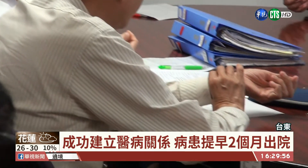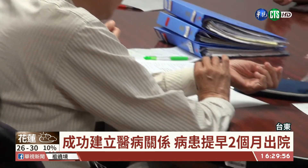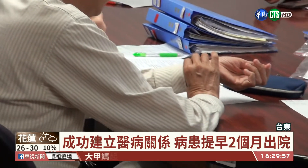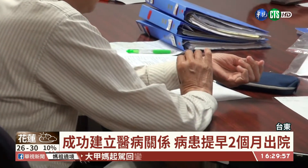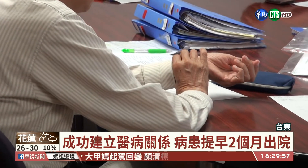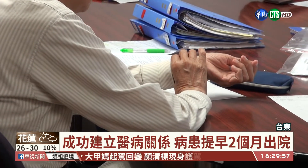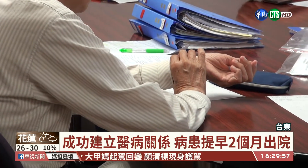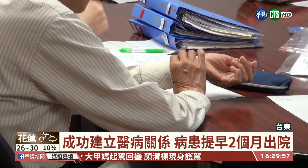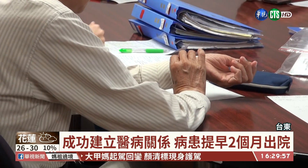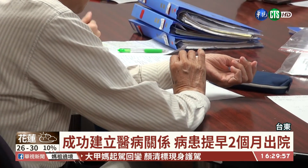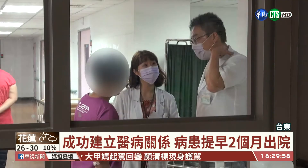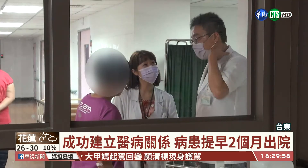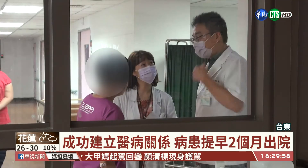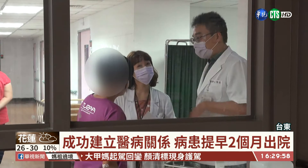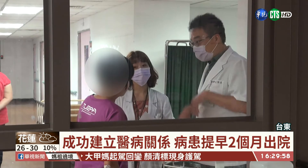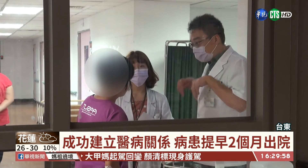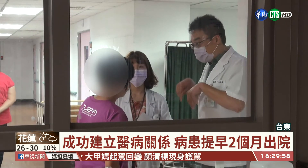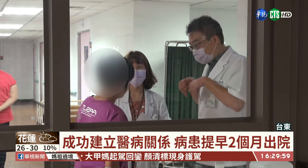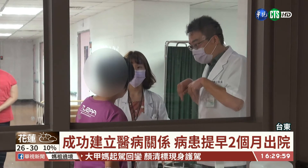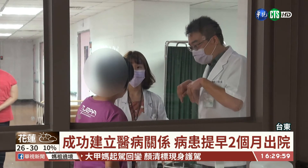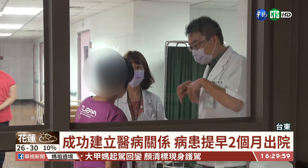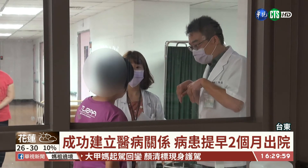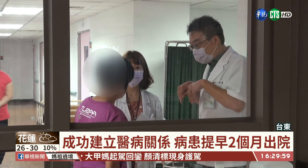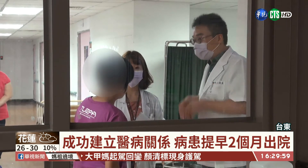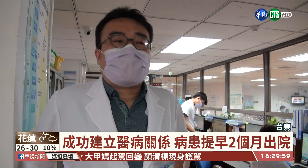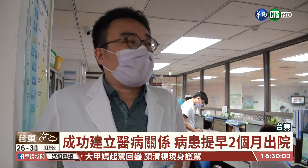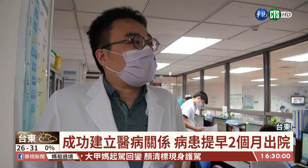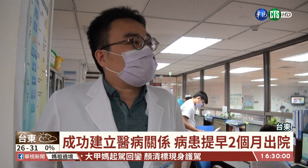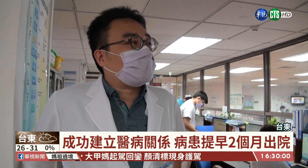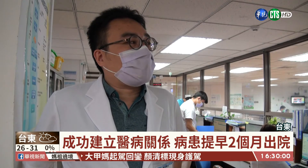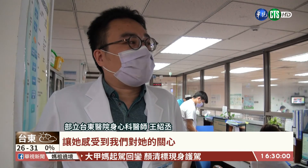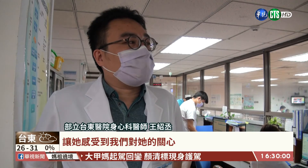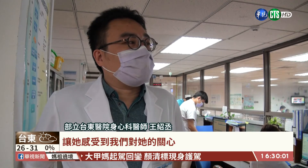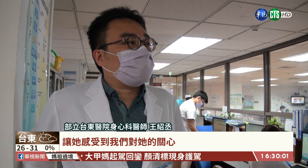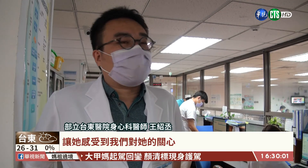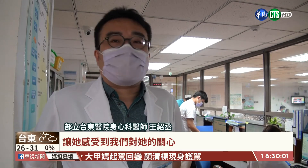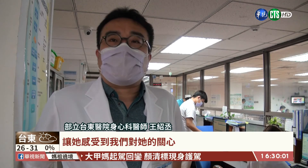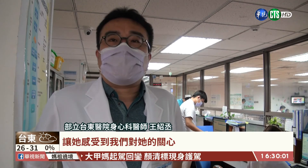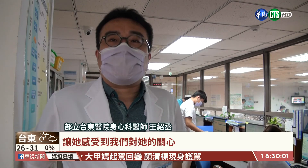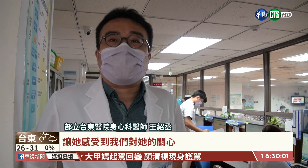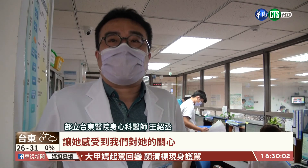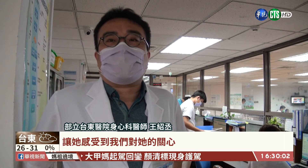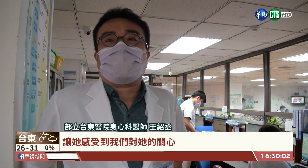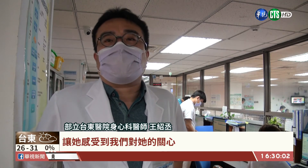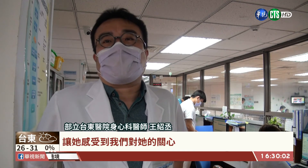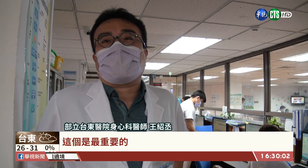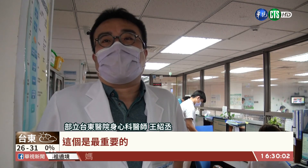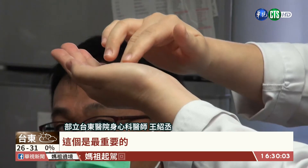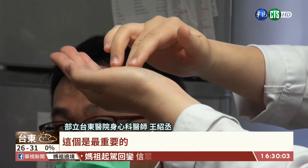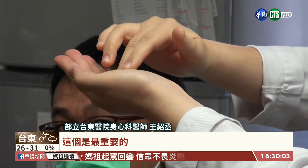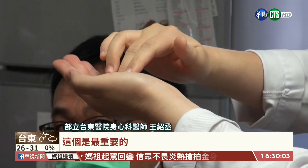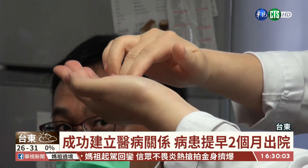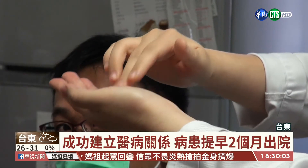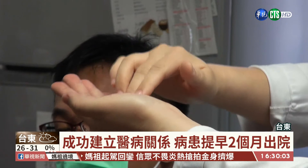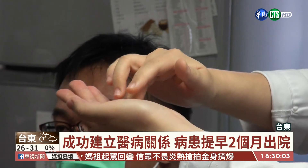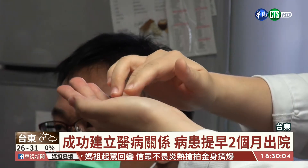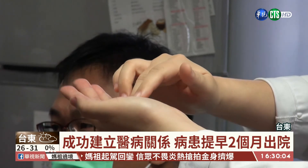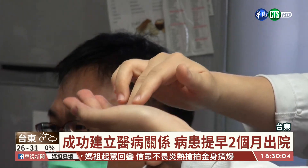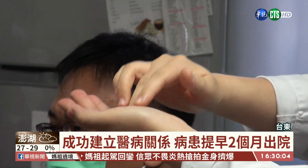语，嘛好安琪愈来愈安心。 让他感受到我们对他的关心，这个是最重要的。 心情好，嘛好这安琪的